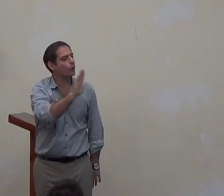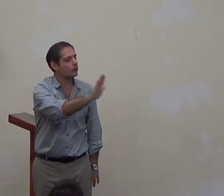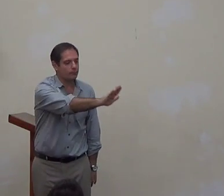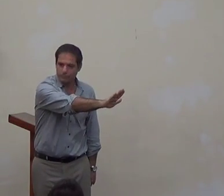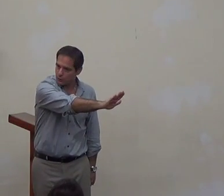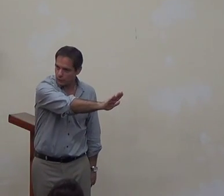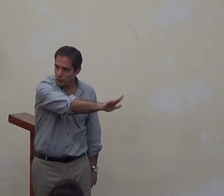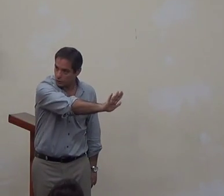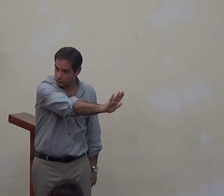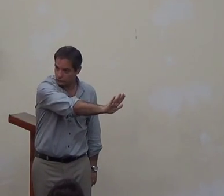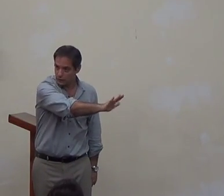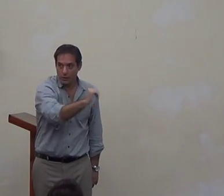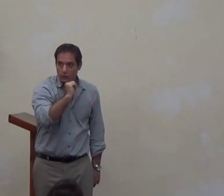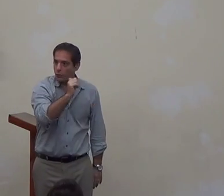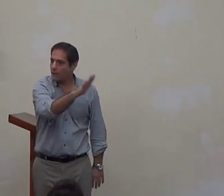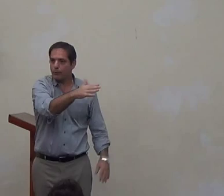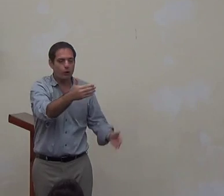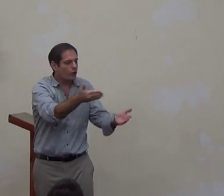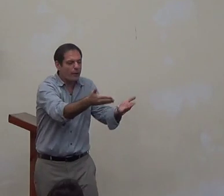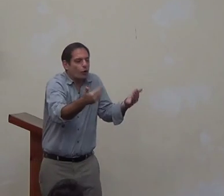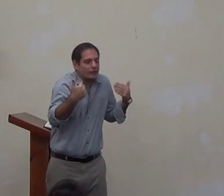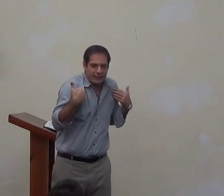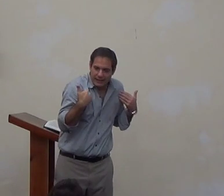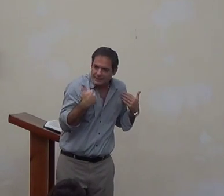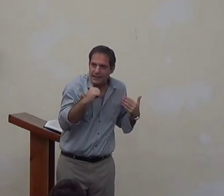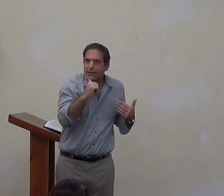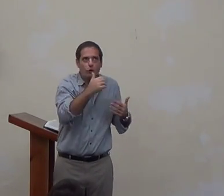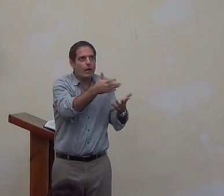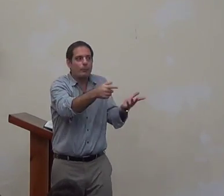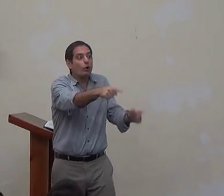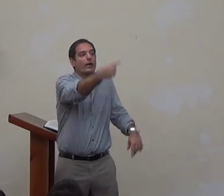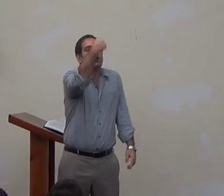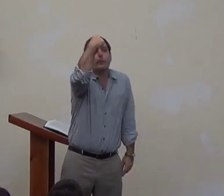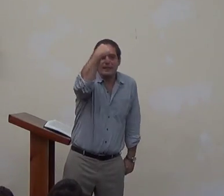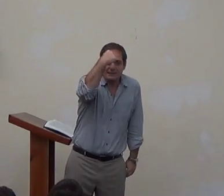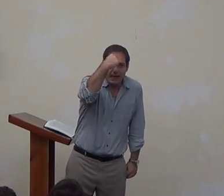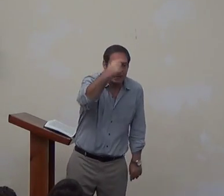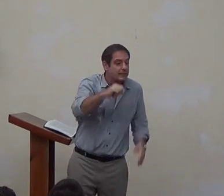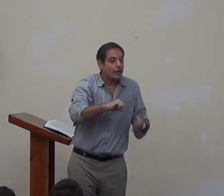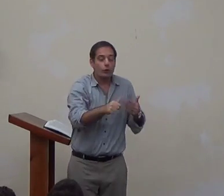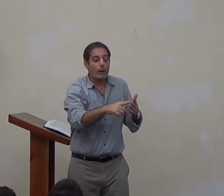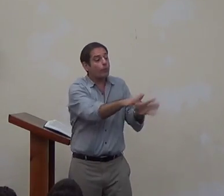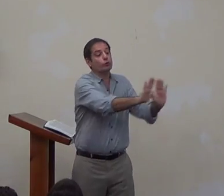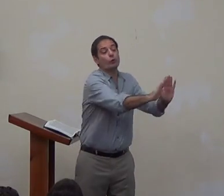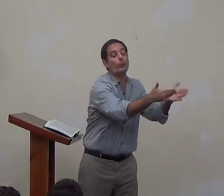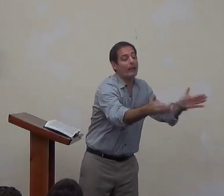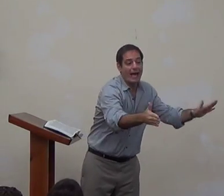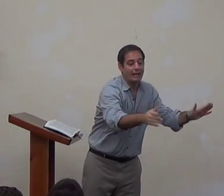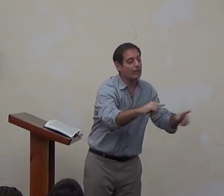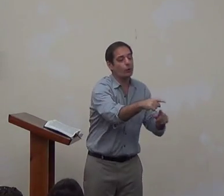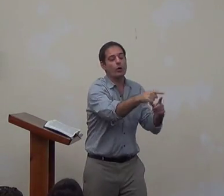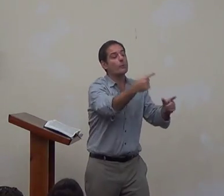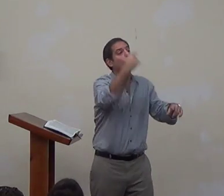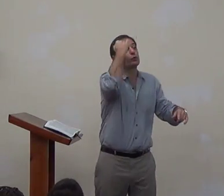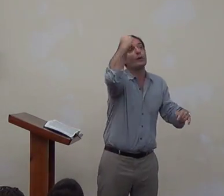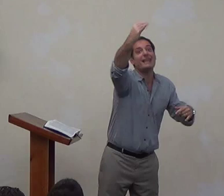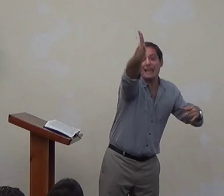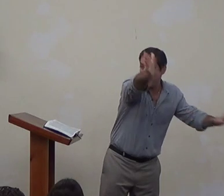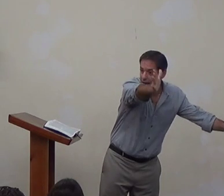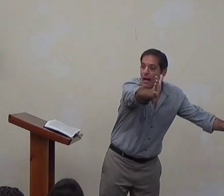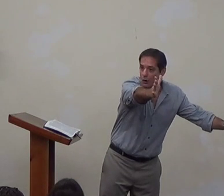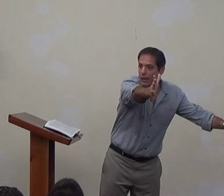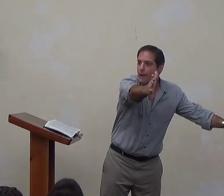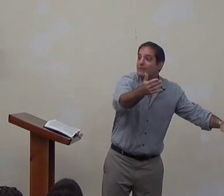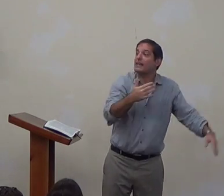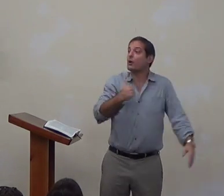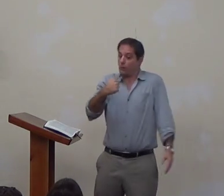es por vos, no es por lo que vos tenés, no es por lo que vos pensás, no es por tus planes, no es como tu